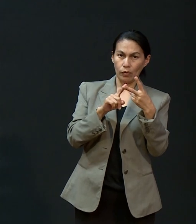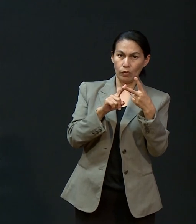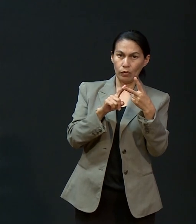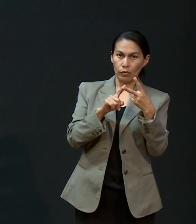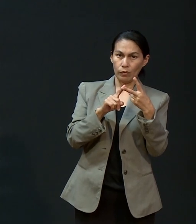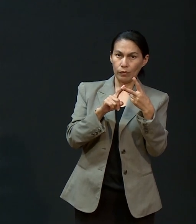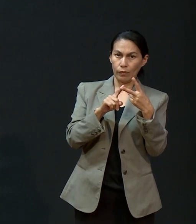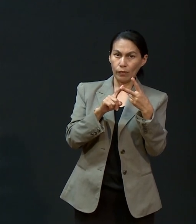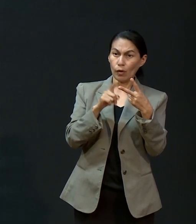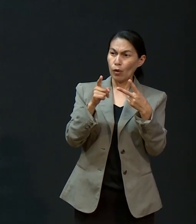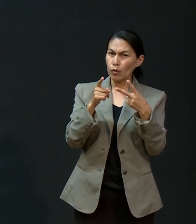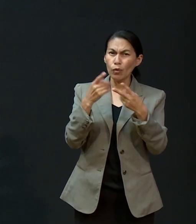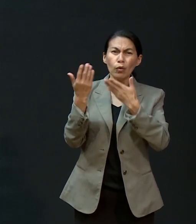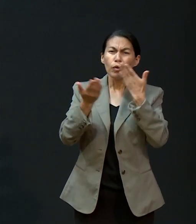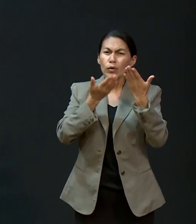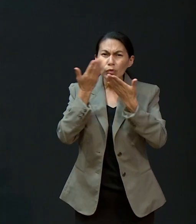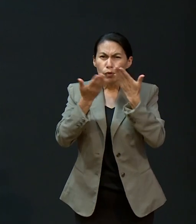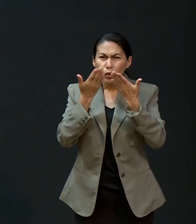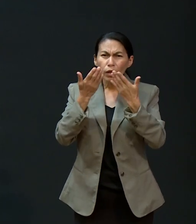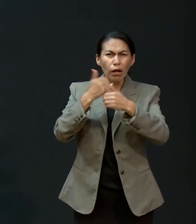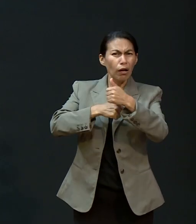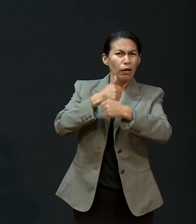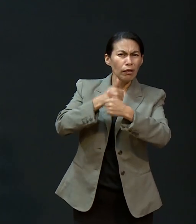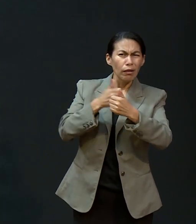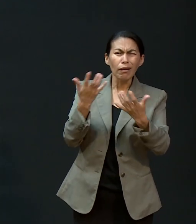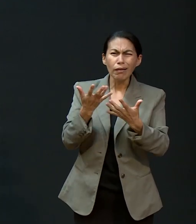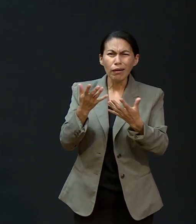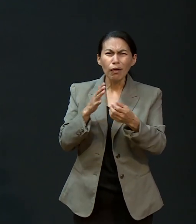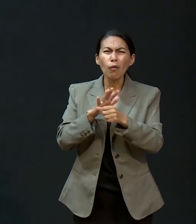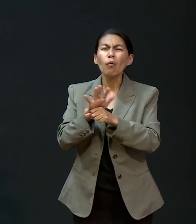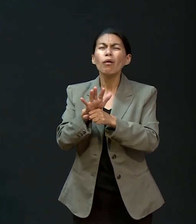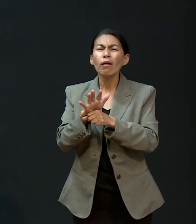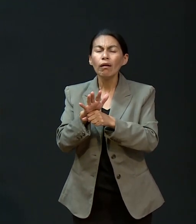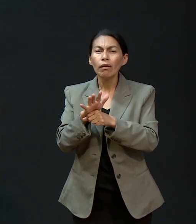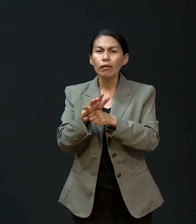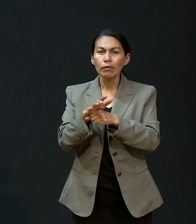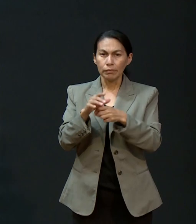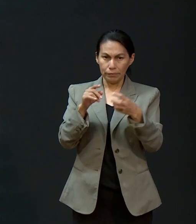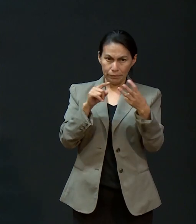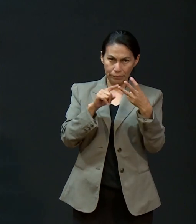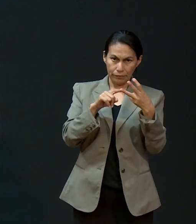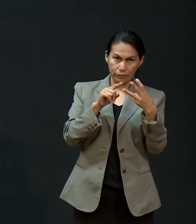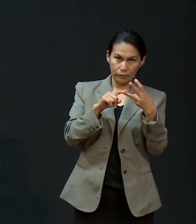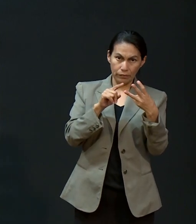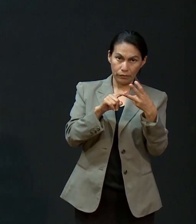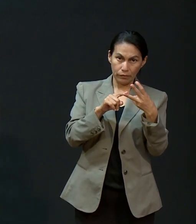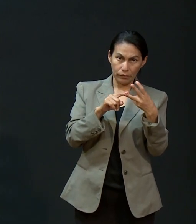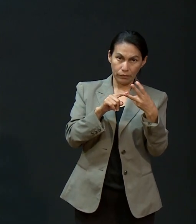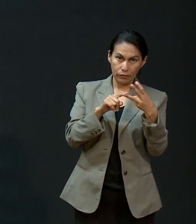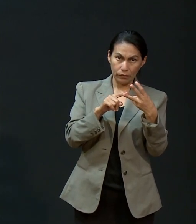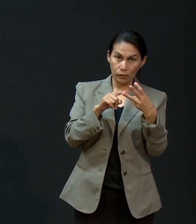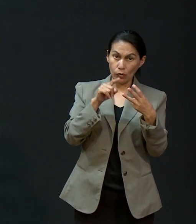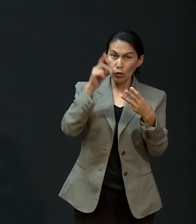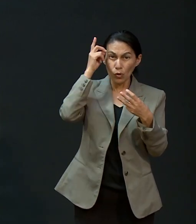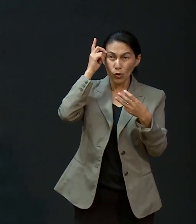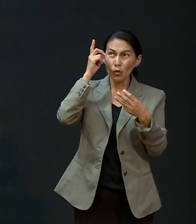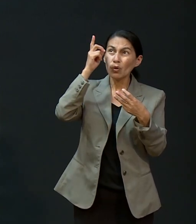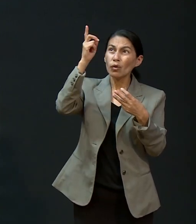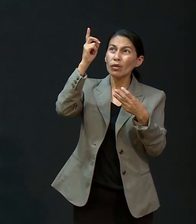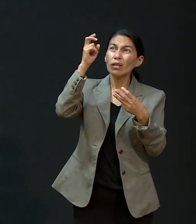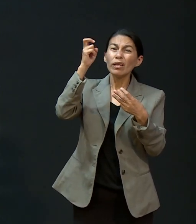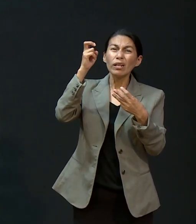¿Qué habrá de ser tu carrera o tu ocupación en la vida? Y lo más importante,